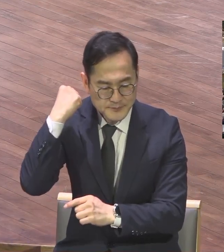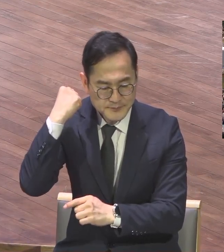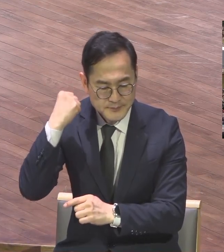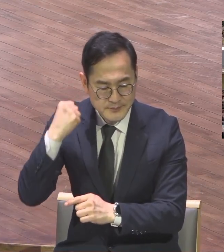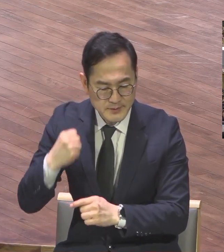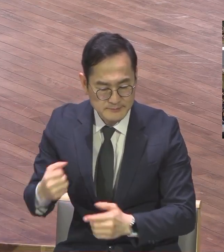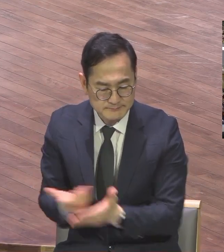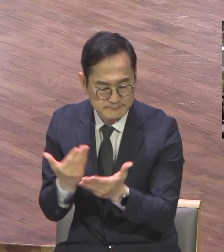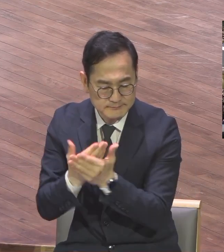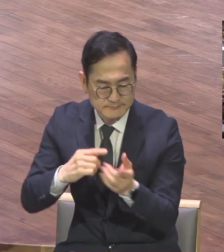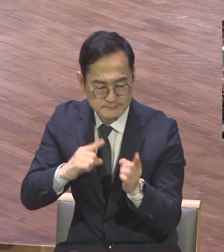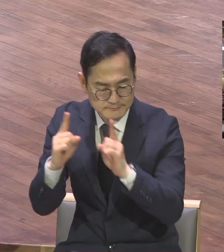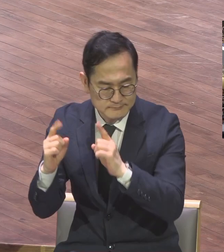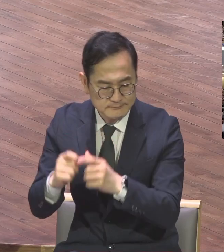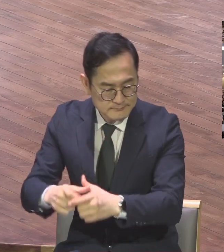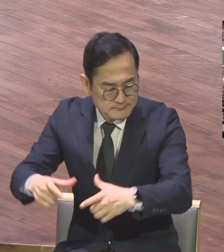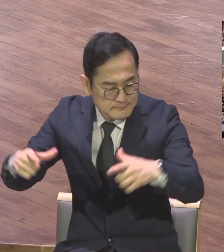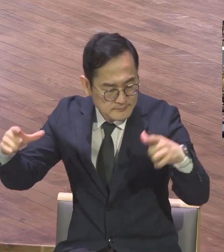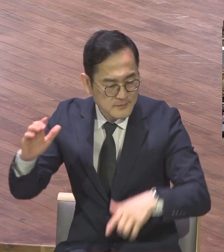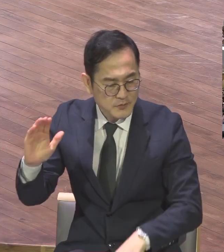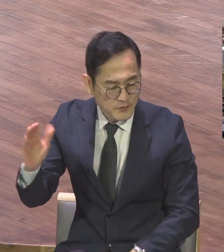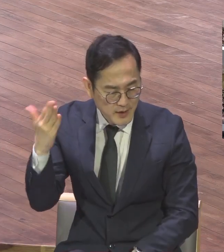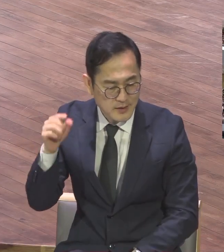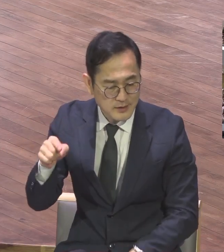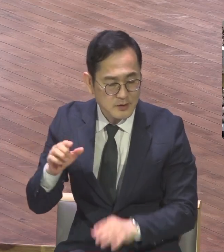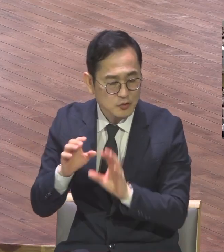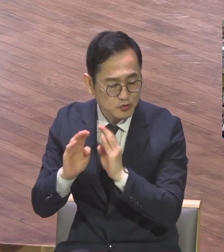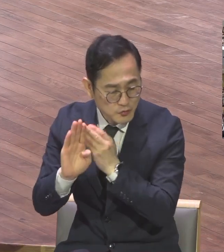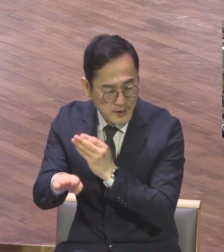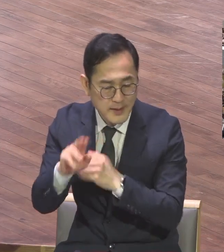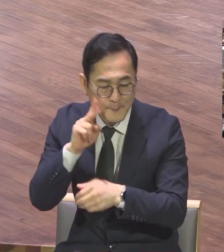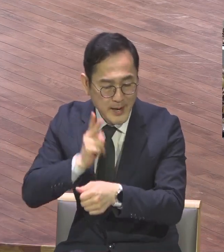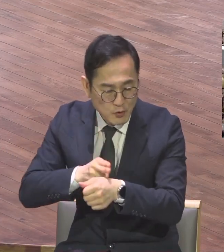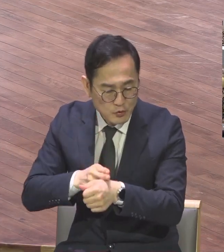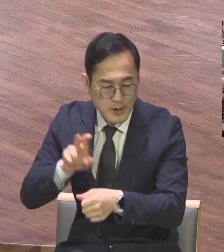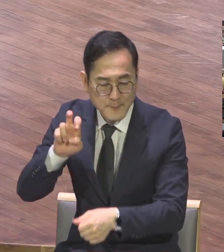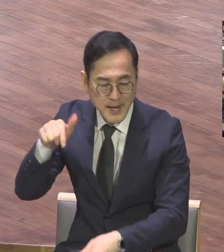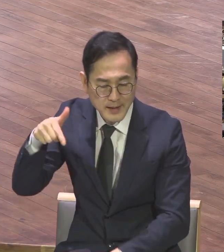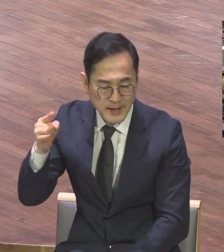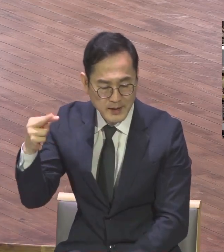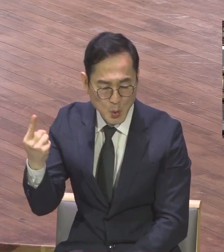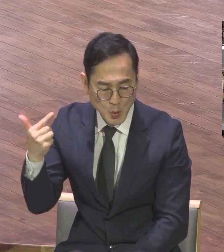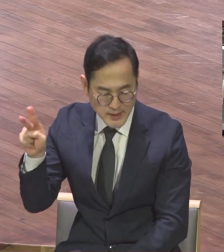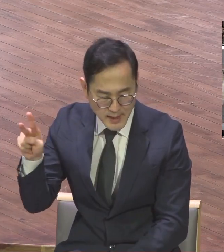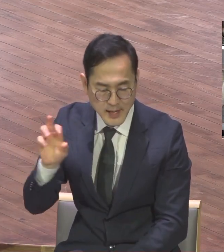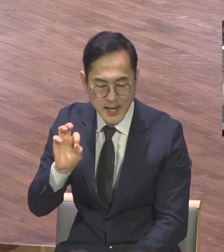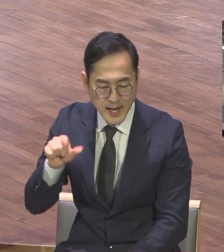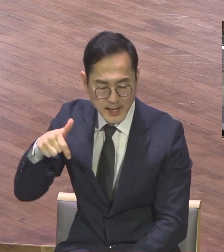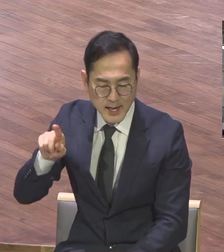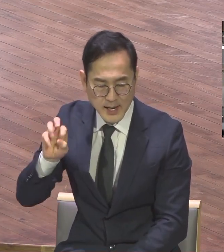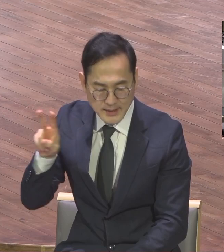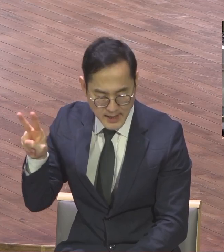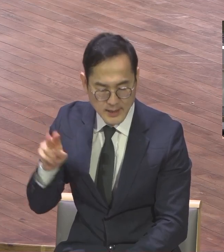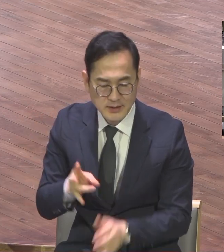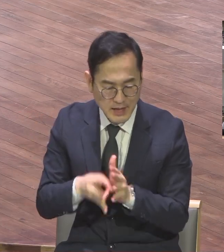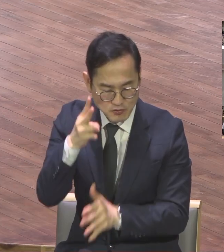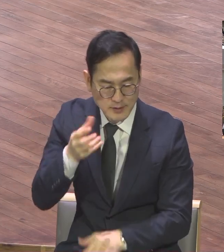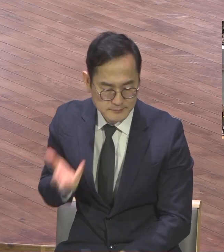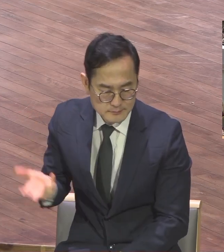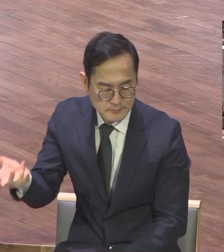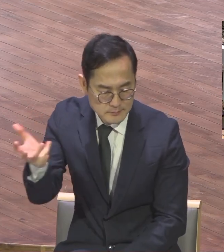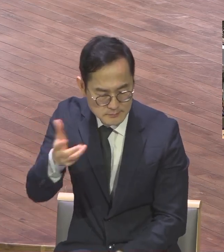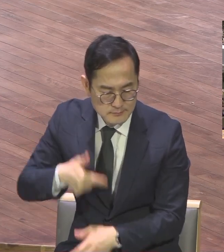있어 흥황하여 세력을 얻으니라. 이 일이 있은 후에 바울이 마게도냐와 아가야를 거쳐 예루살렘에